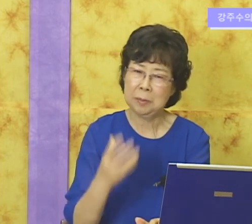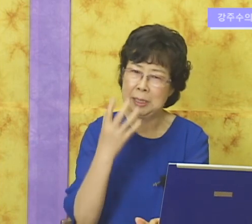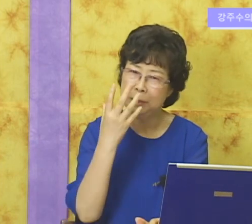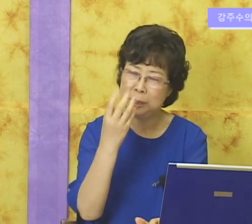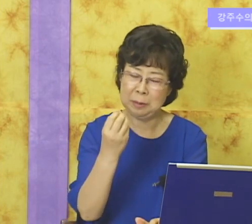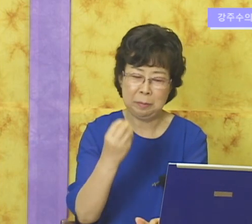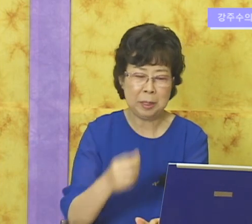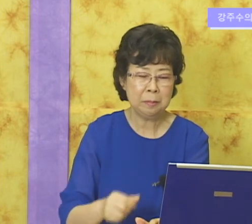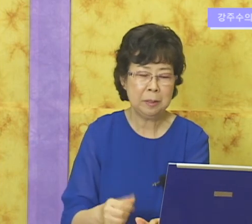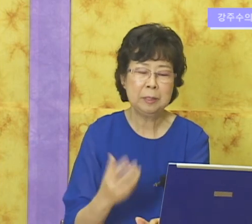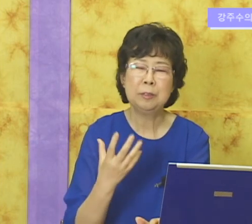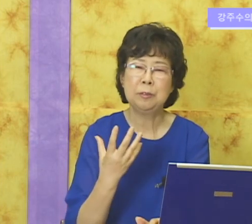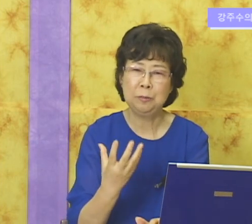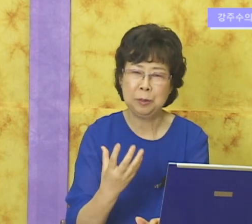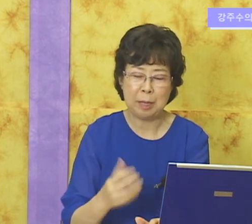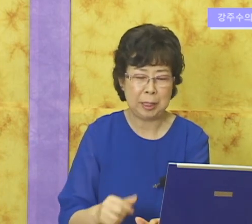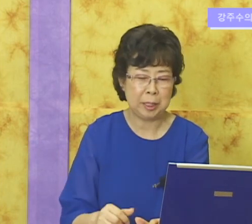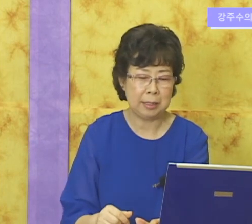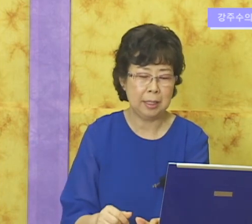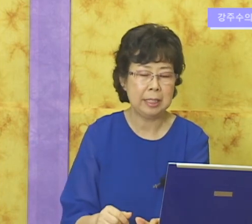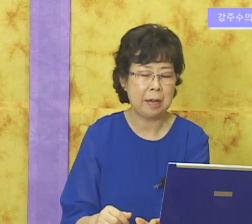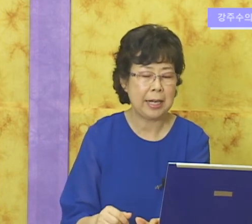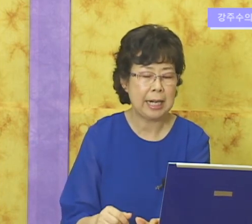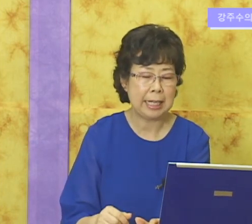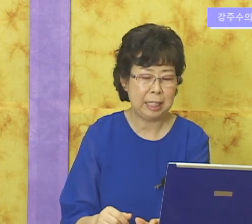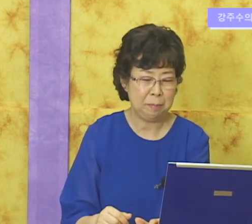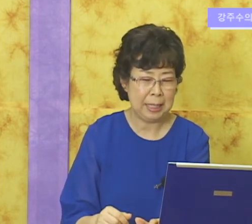초점을 점점 눈에 맞춰서 대화를 하게 됩니다.